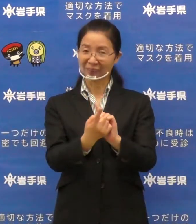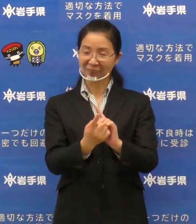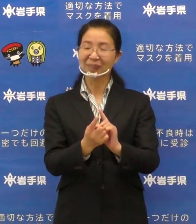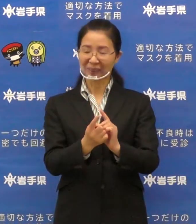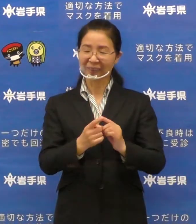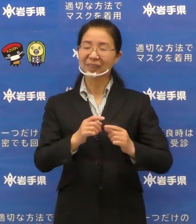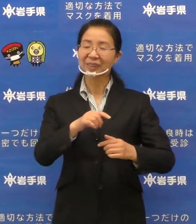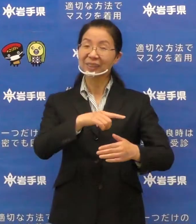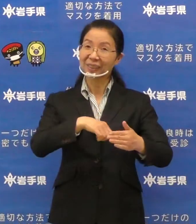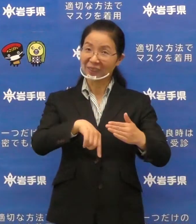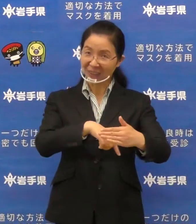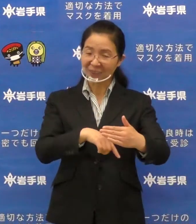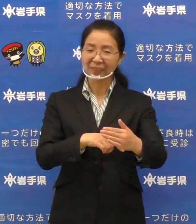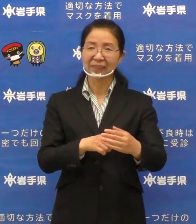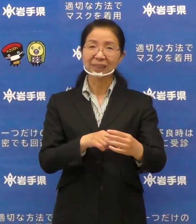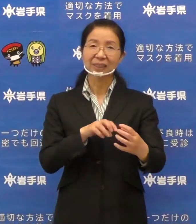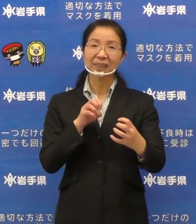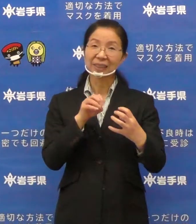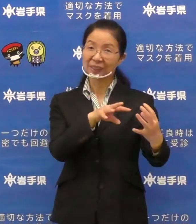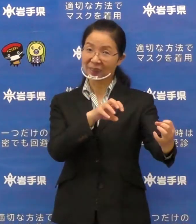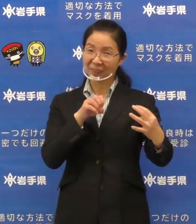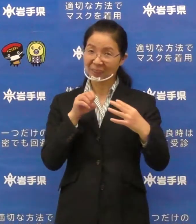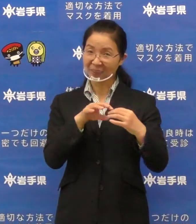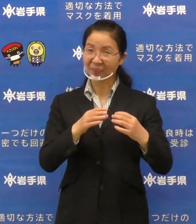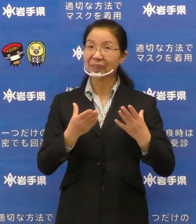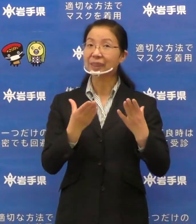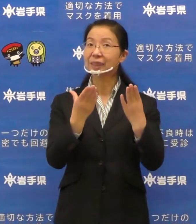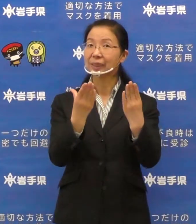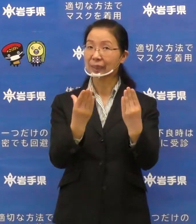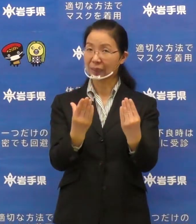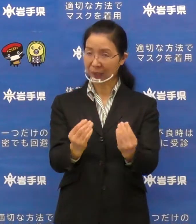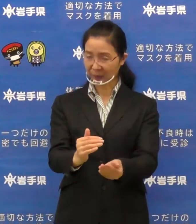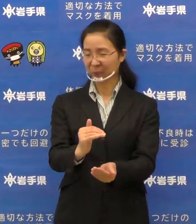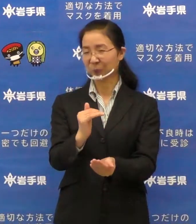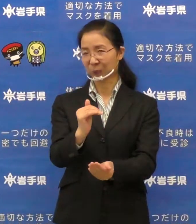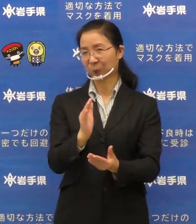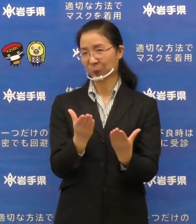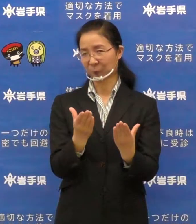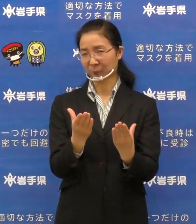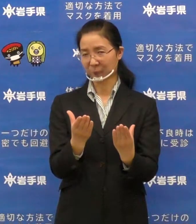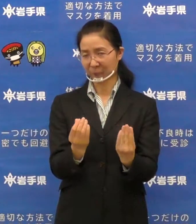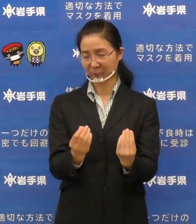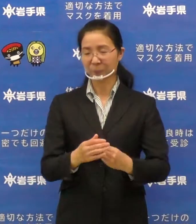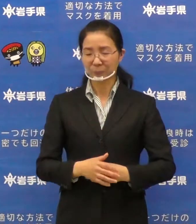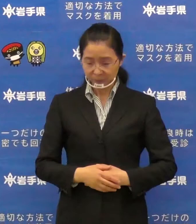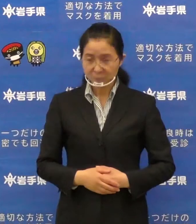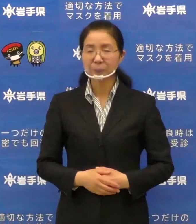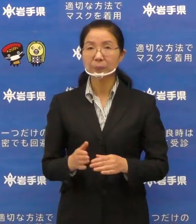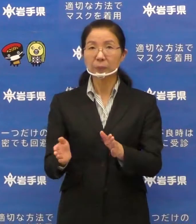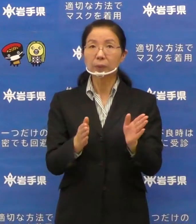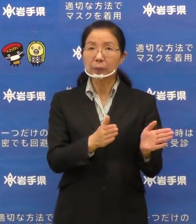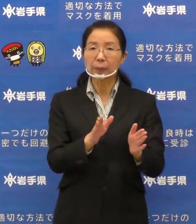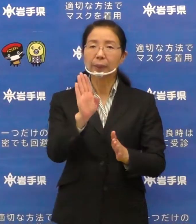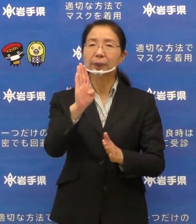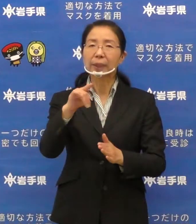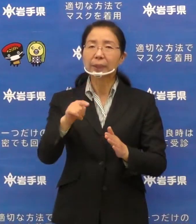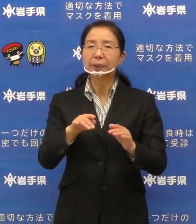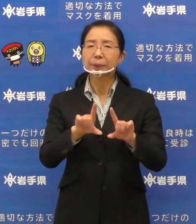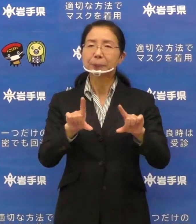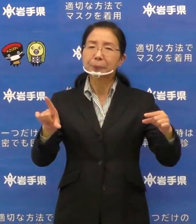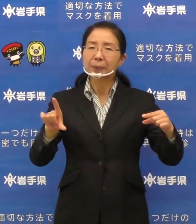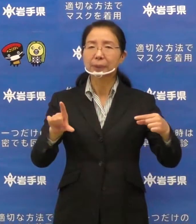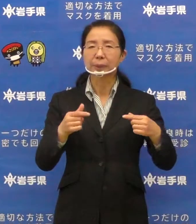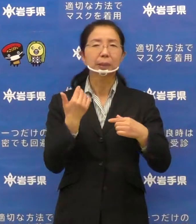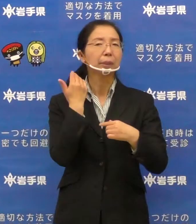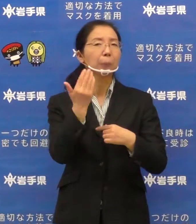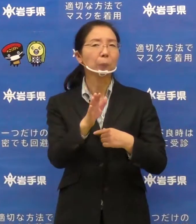中でこうやり取りもさせていただいているということです。 もう一点、県議会の一般質問でも質